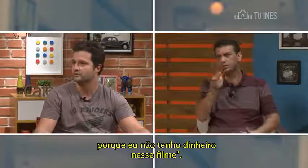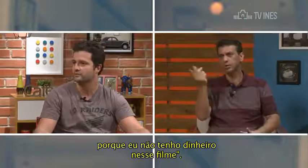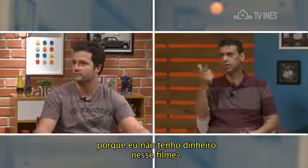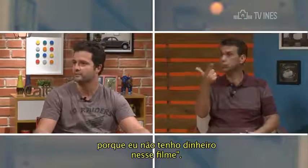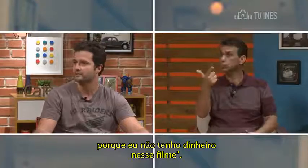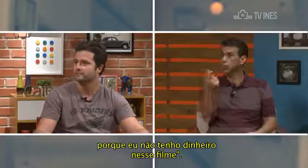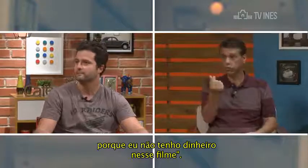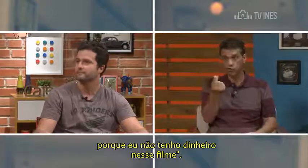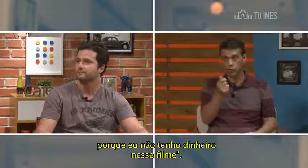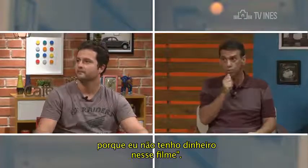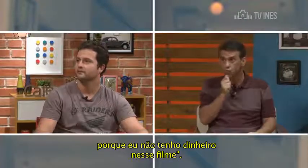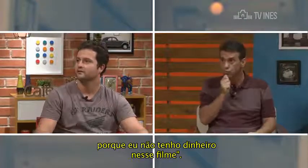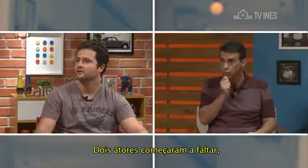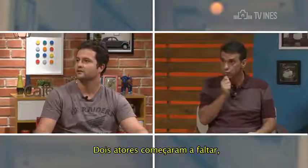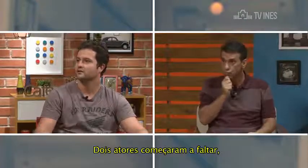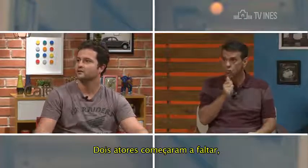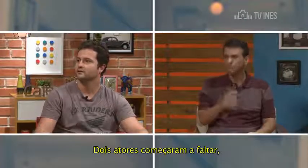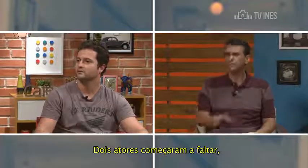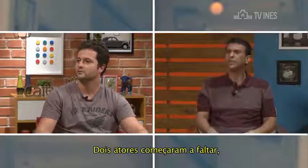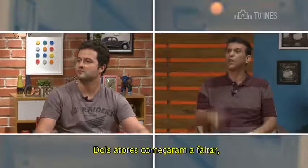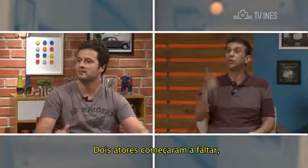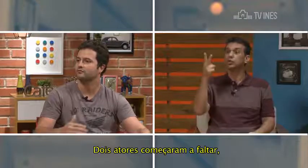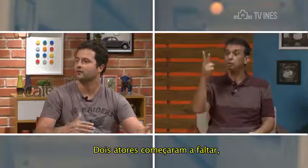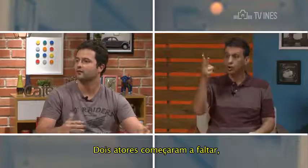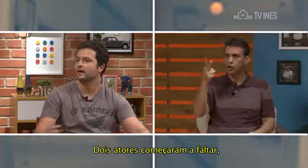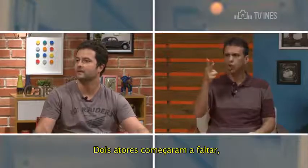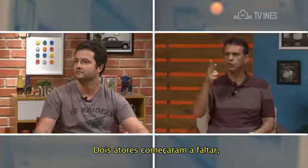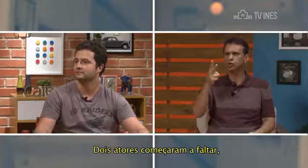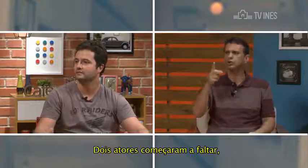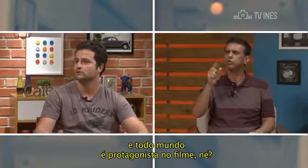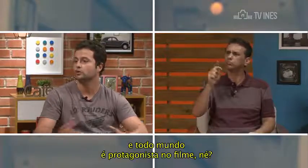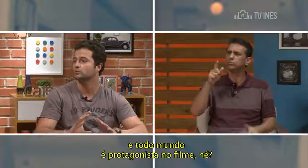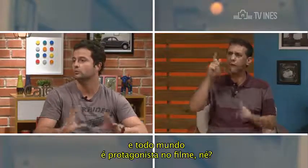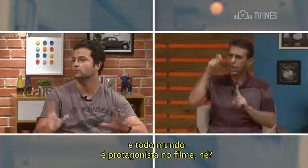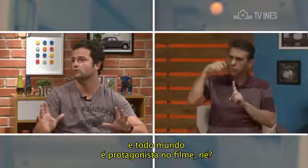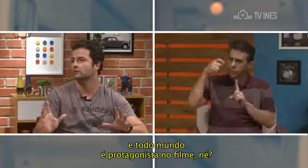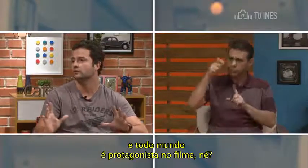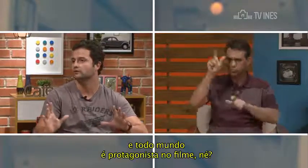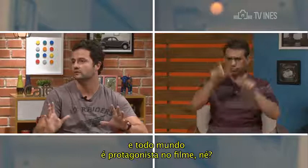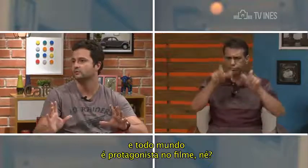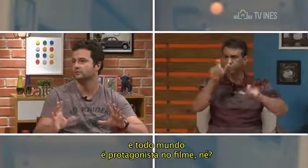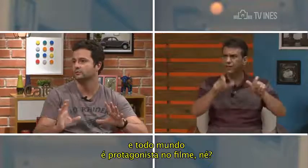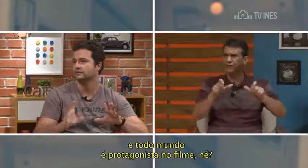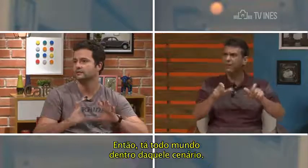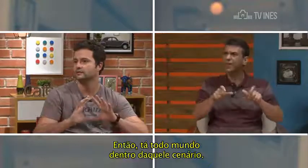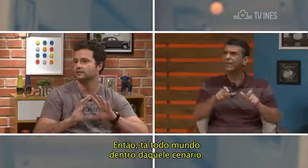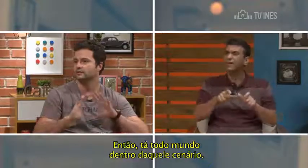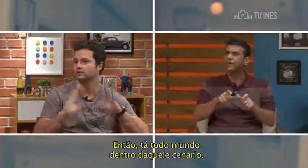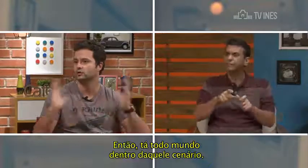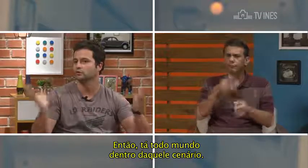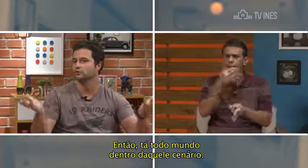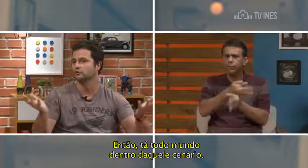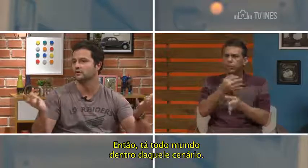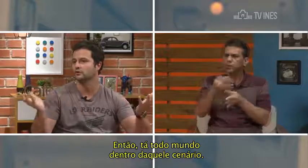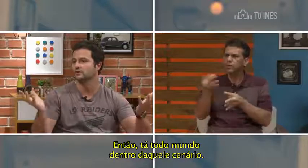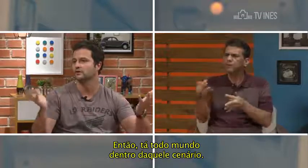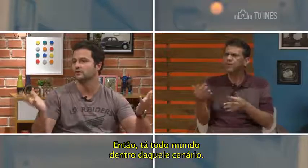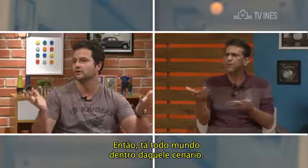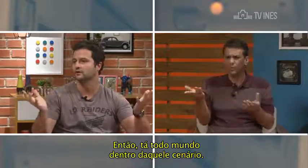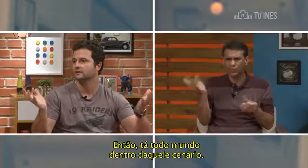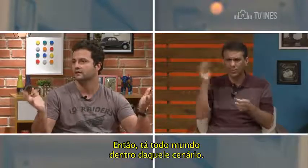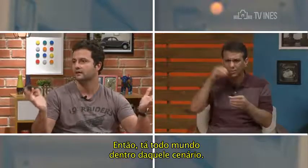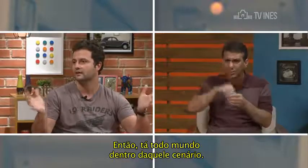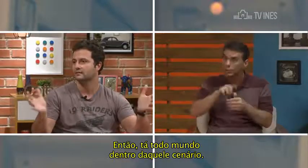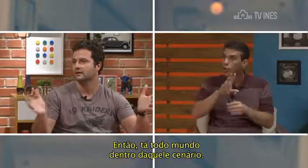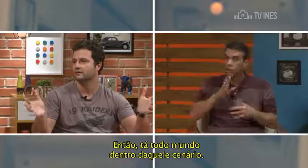dinheiro nesse filme. 2 atores começaram a faltar. E todo mundo é protagonista no filme, né? Então tá todo mundo dentro